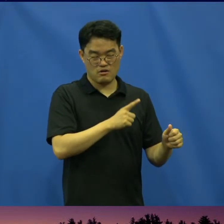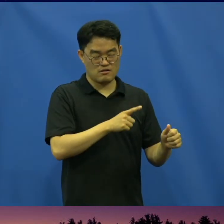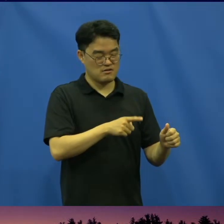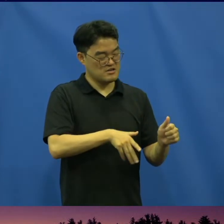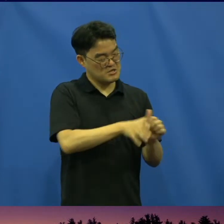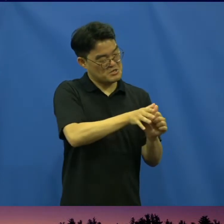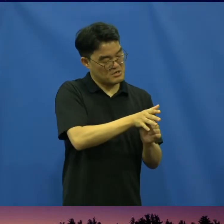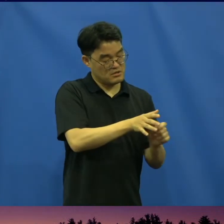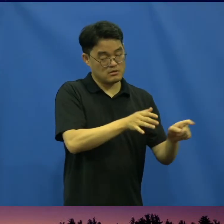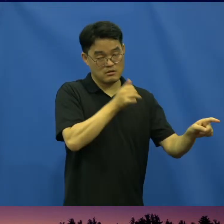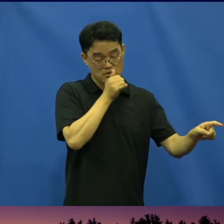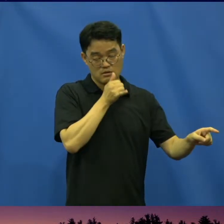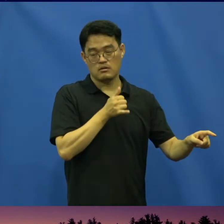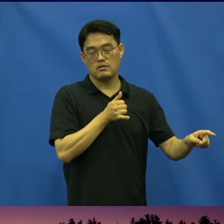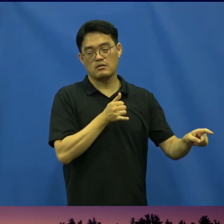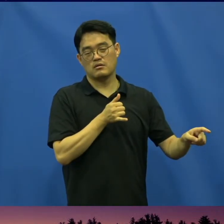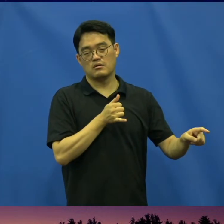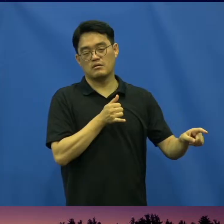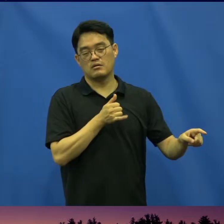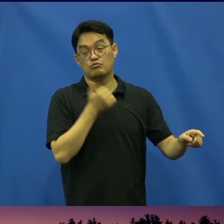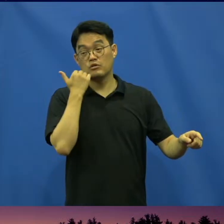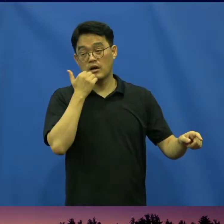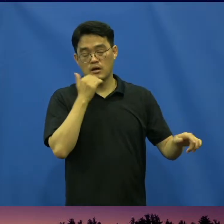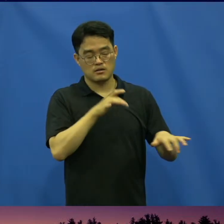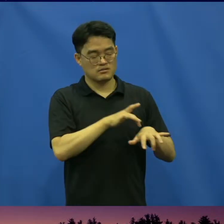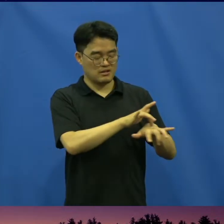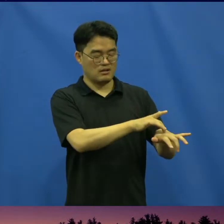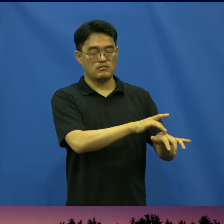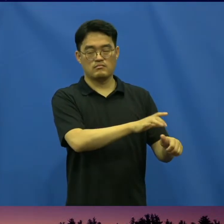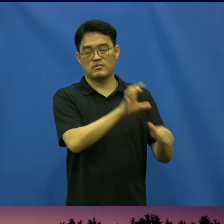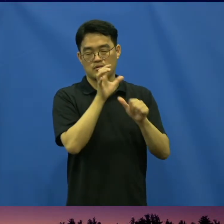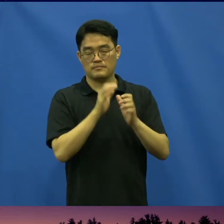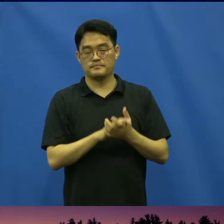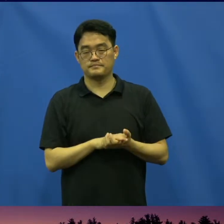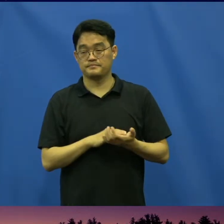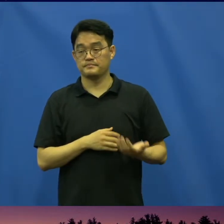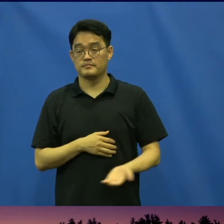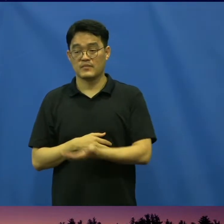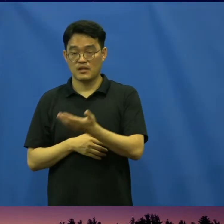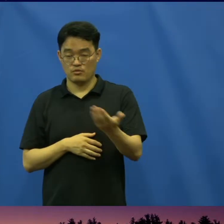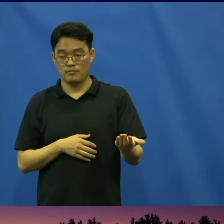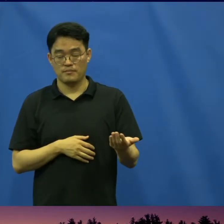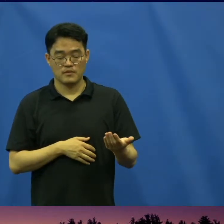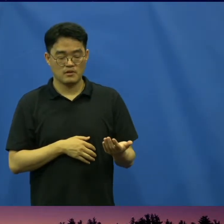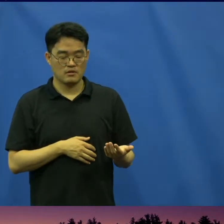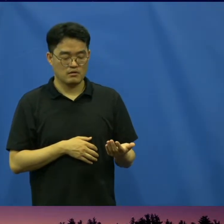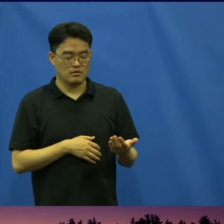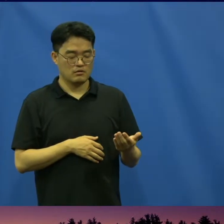그런 머리를 누가 사용해야 할까요? 여러분? 마귀가 사용하는 거예요. 가룟유다를 보세요. 그런 돈깨를 맡았잖아요.